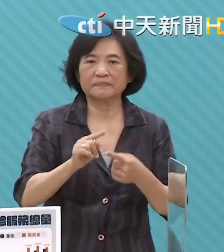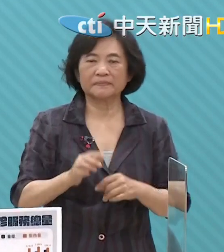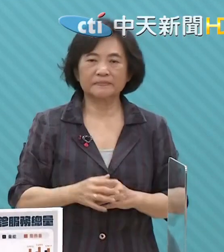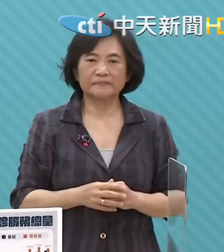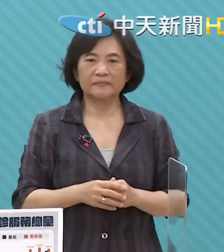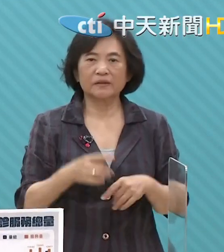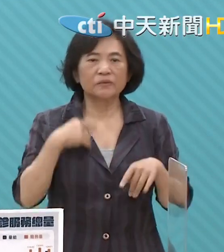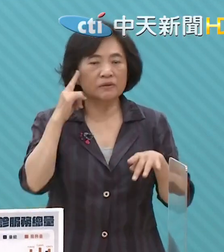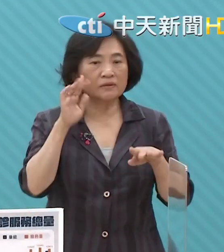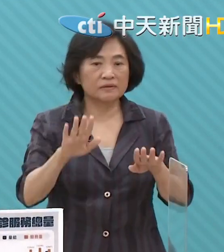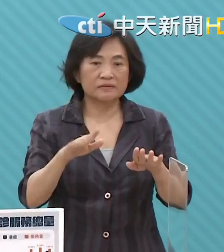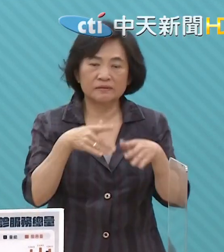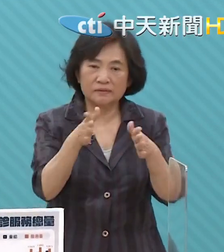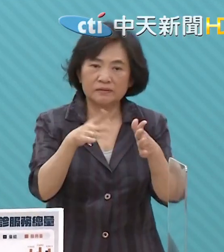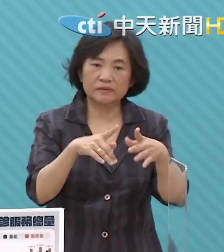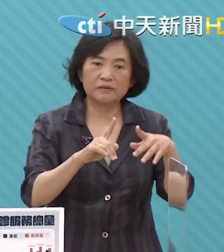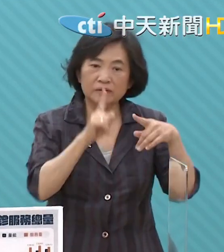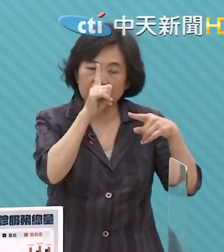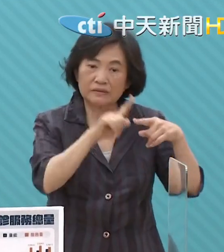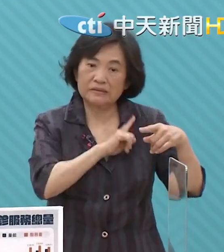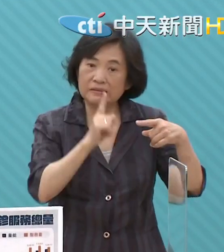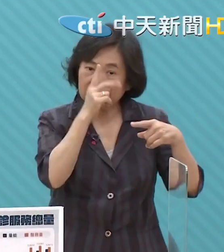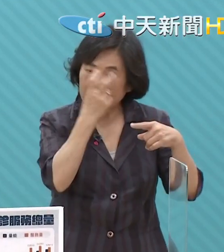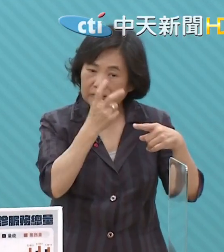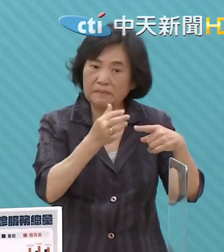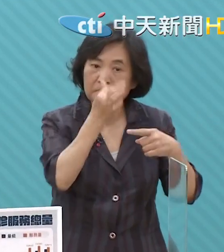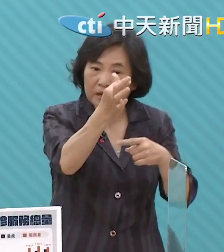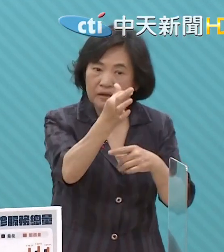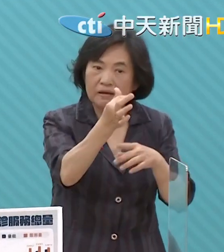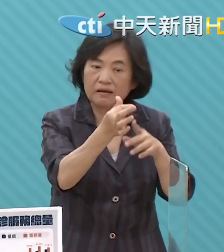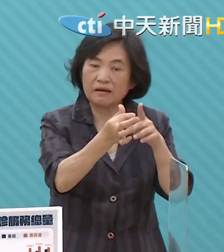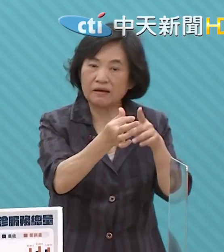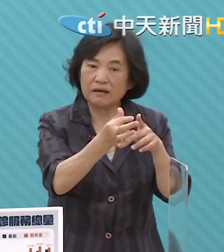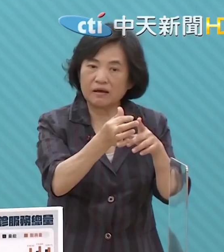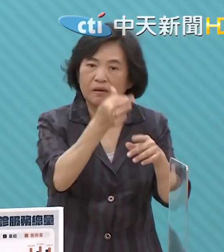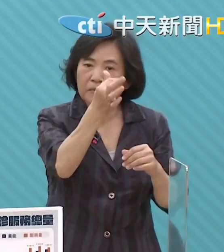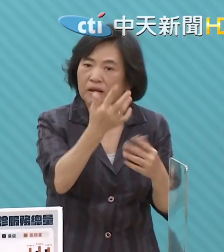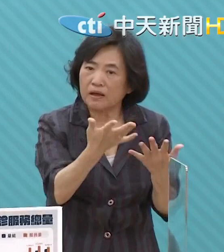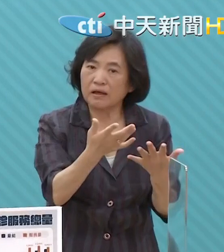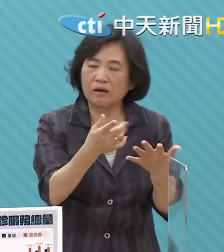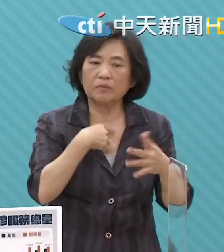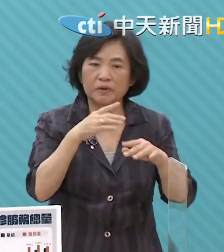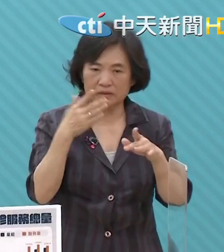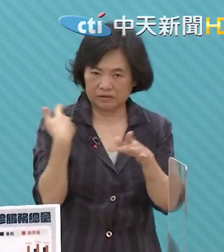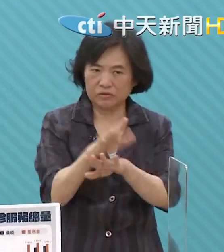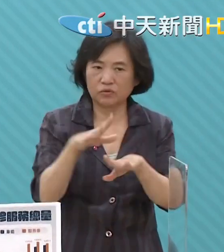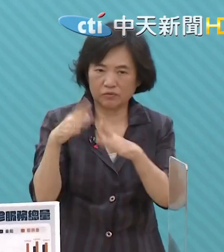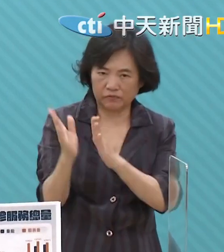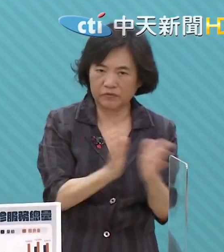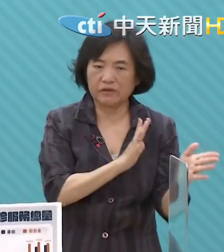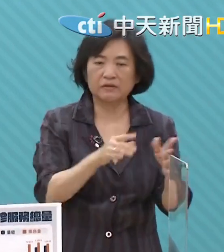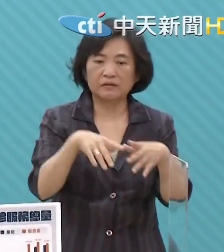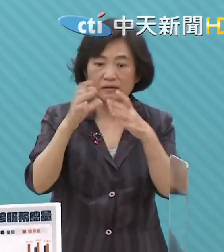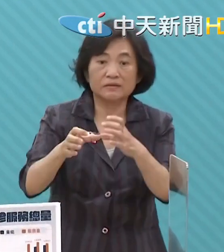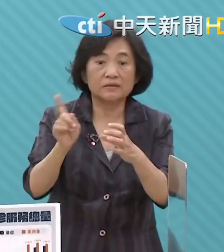相当有效的把这些快筛阳哦要怎么处理呢？我们有设那个防疫急门